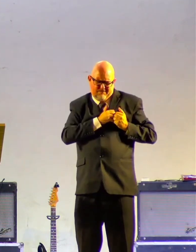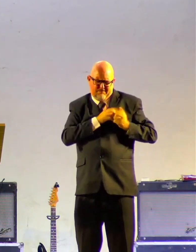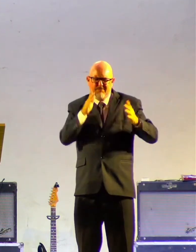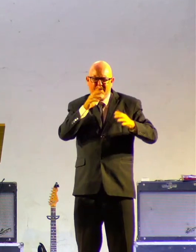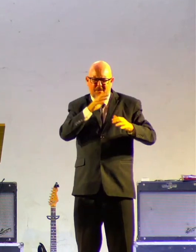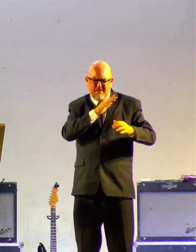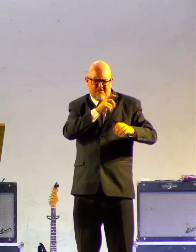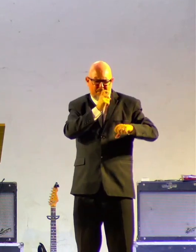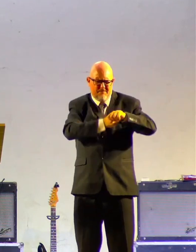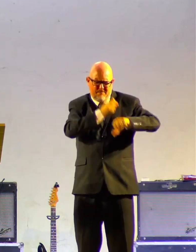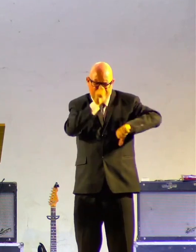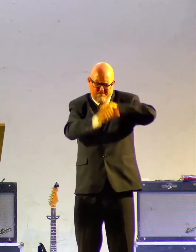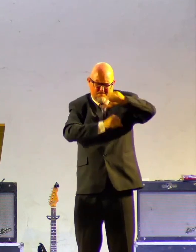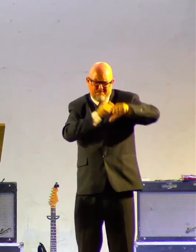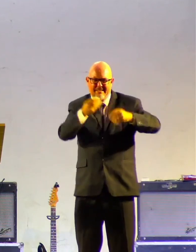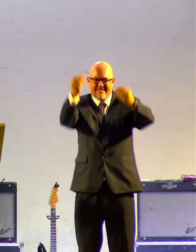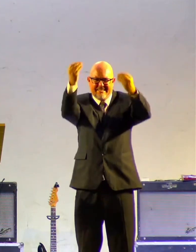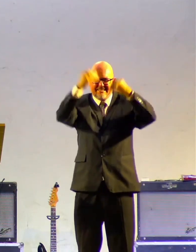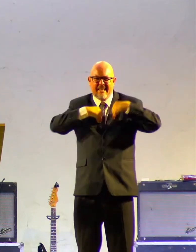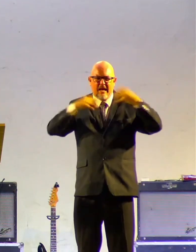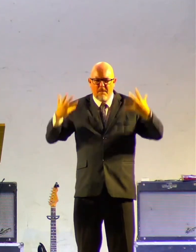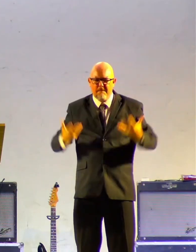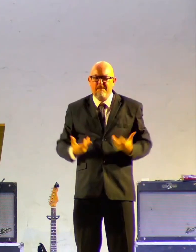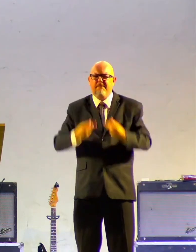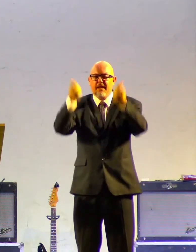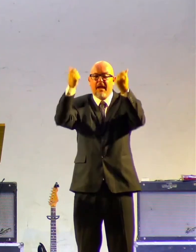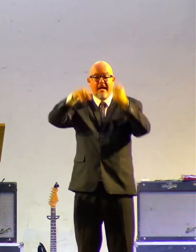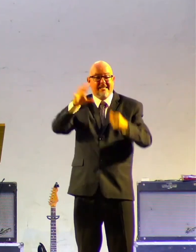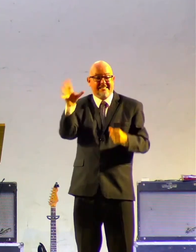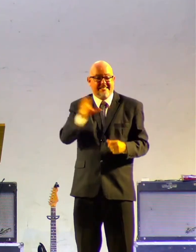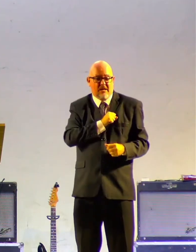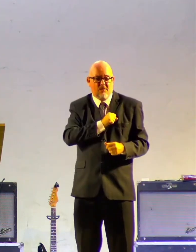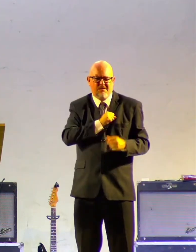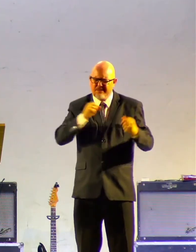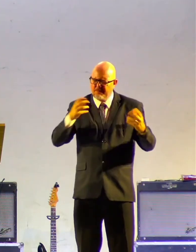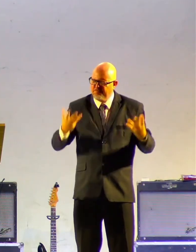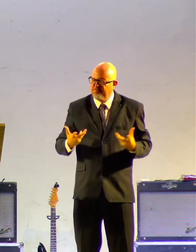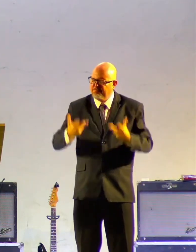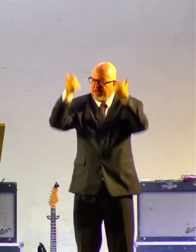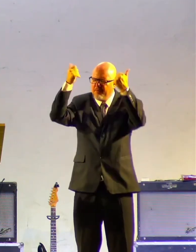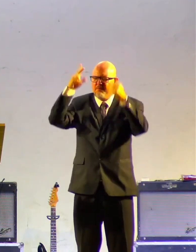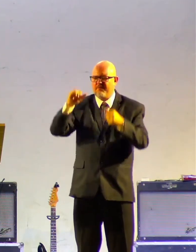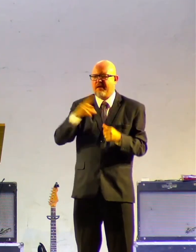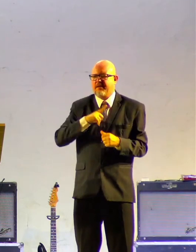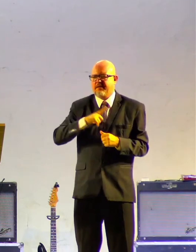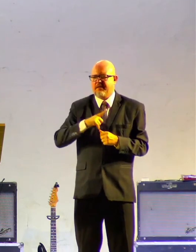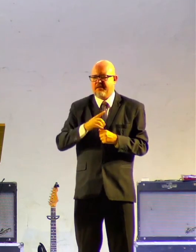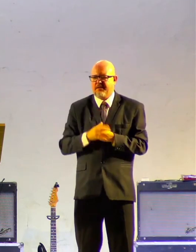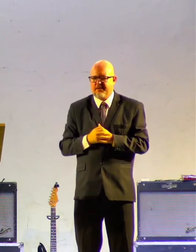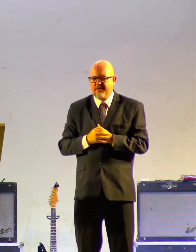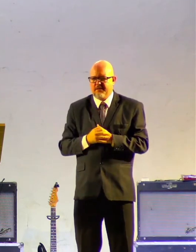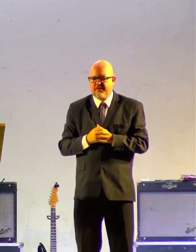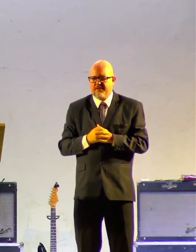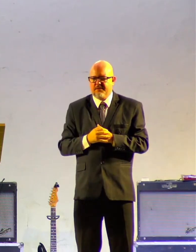pedra, vai dar um coração de carne, e o milagre da salvação vai acontecer.